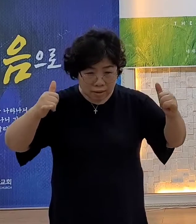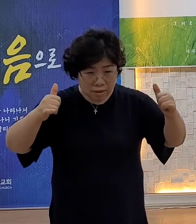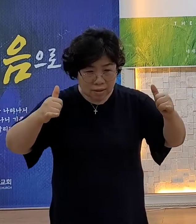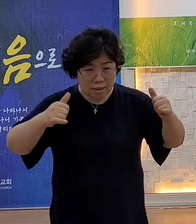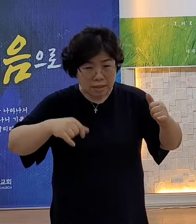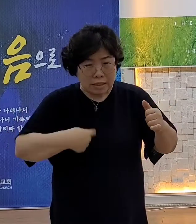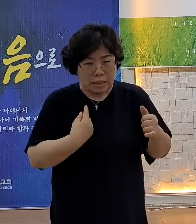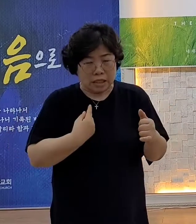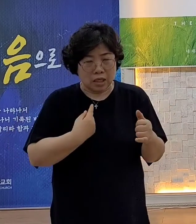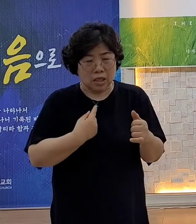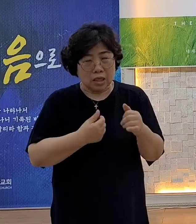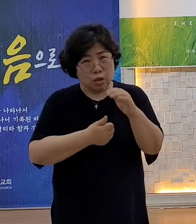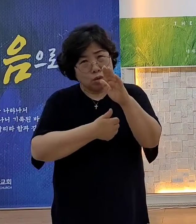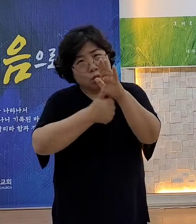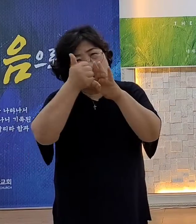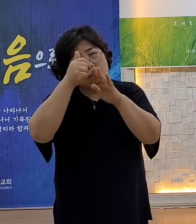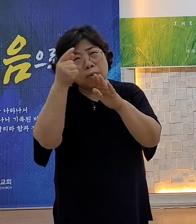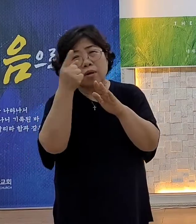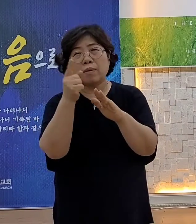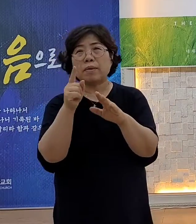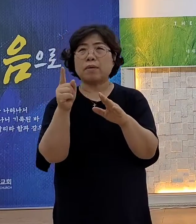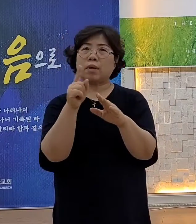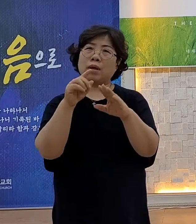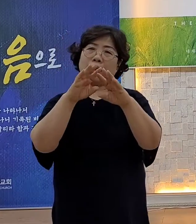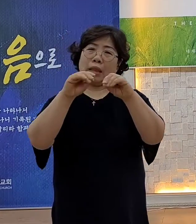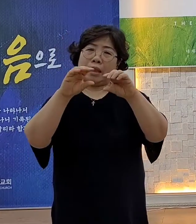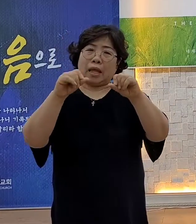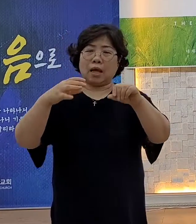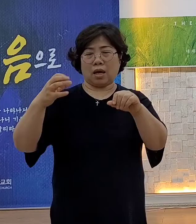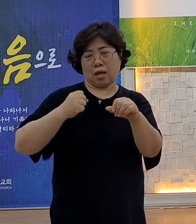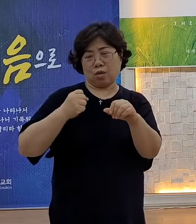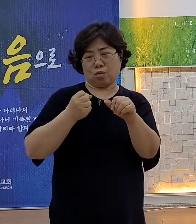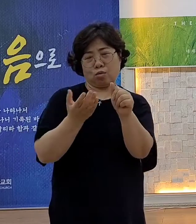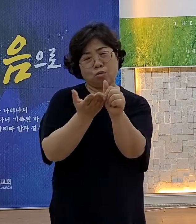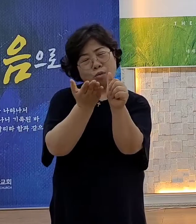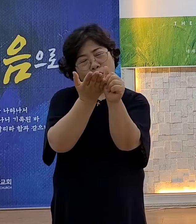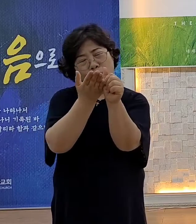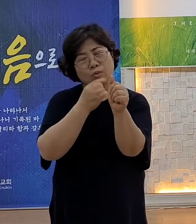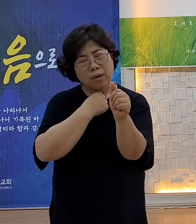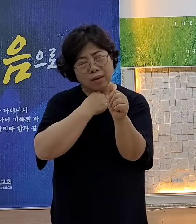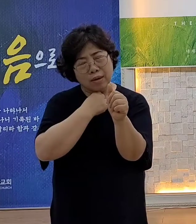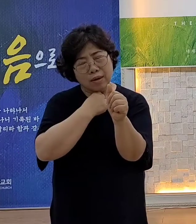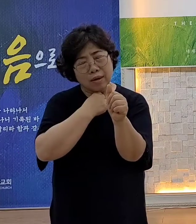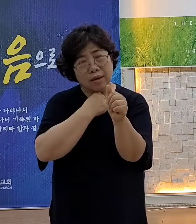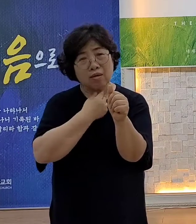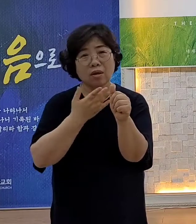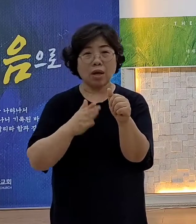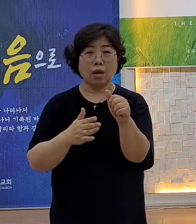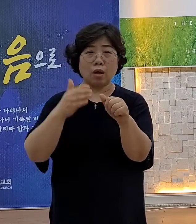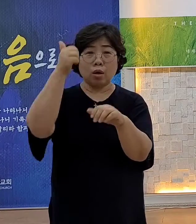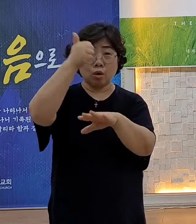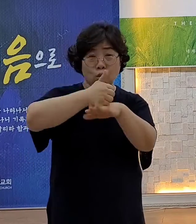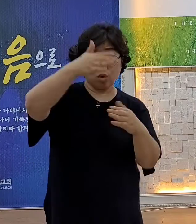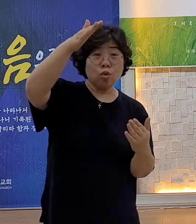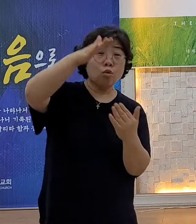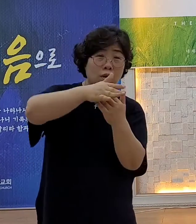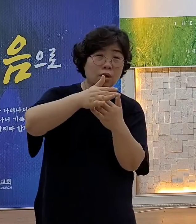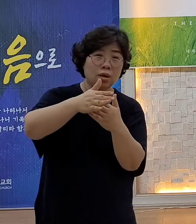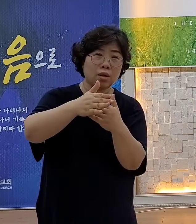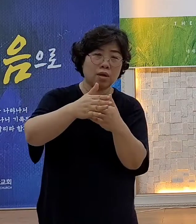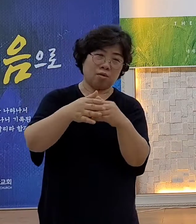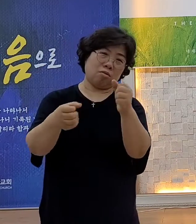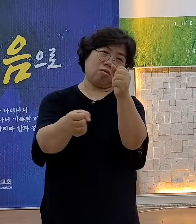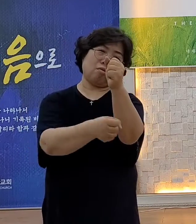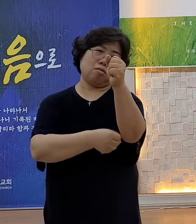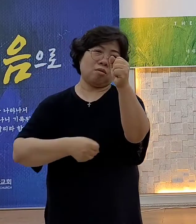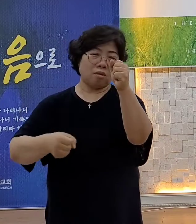자기들의 소원이 내 땅 가지고 내 곡식 한번 추수해서 거둬봤으면 했는데 실제로 이제 처음으로 보리와